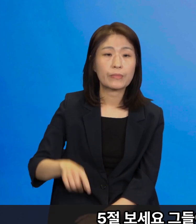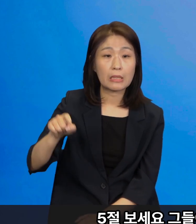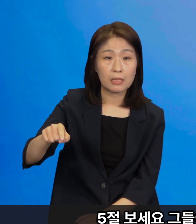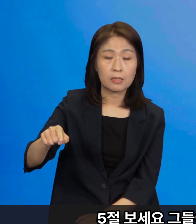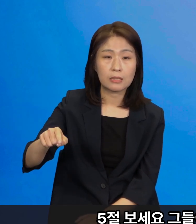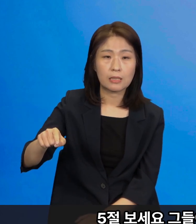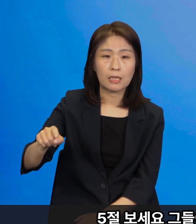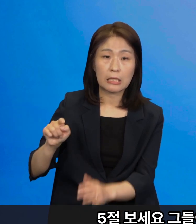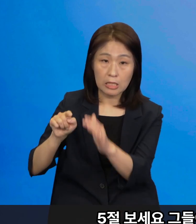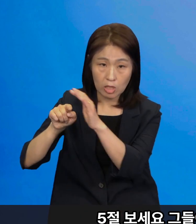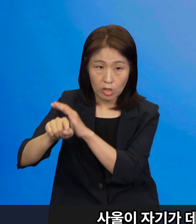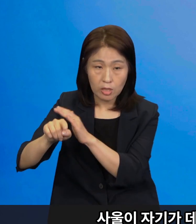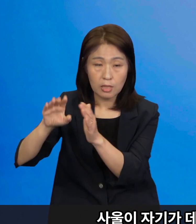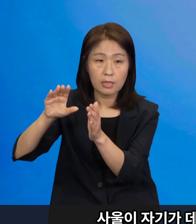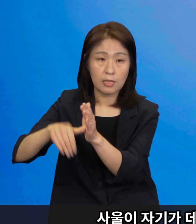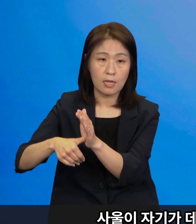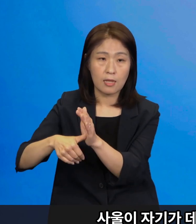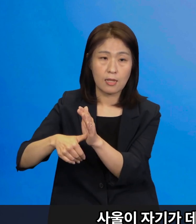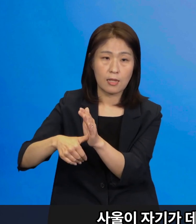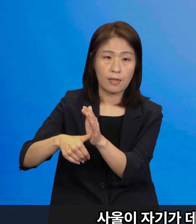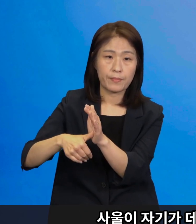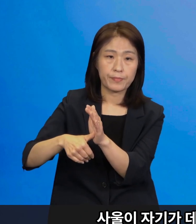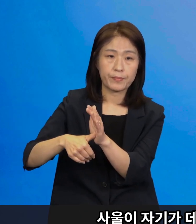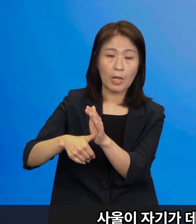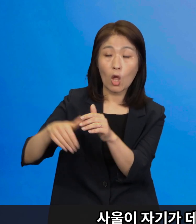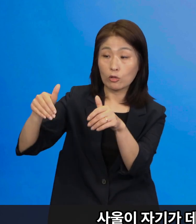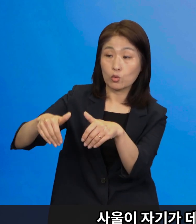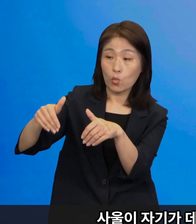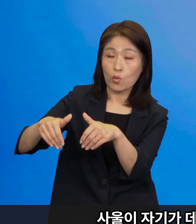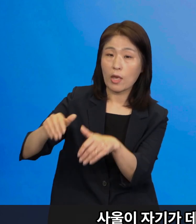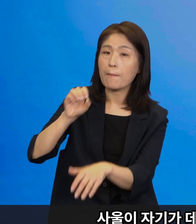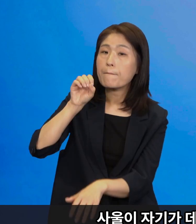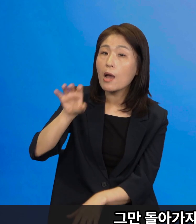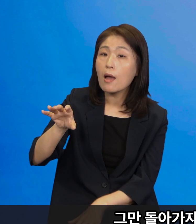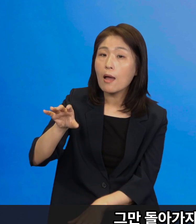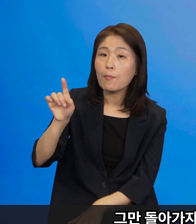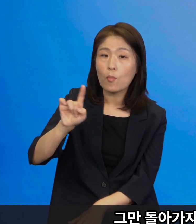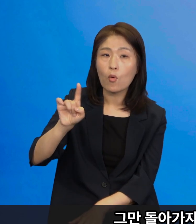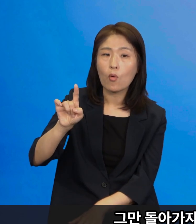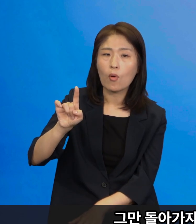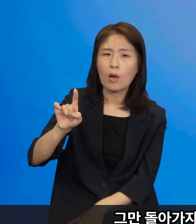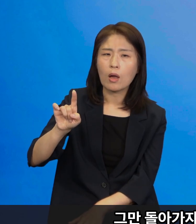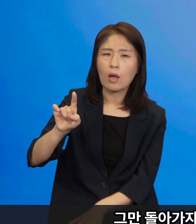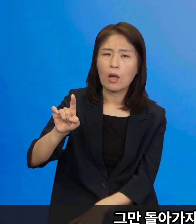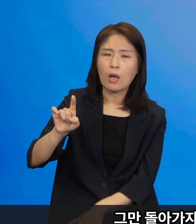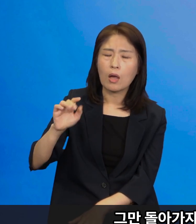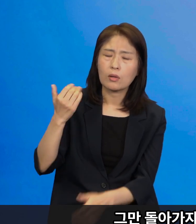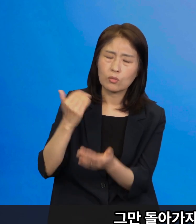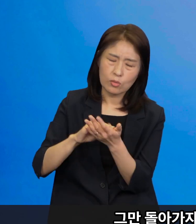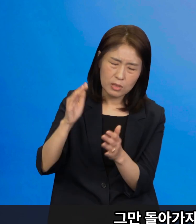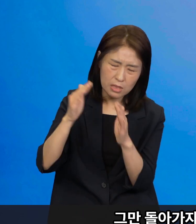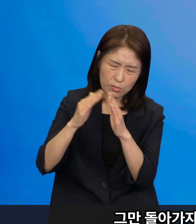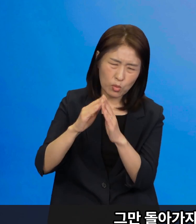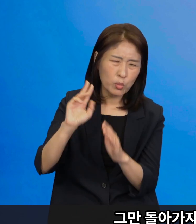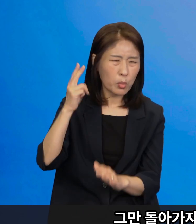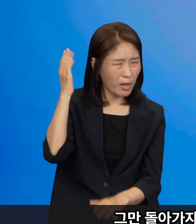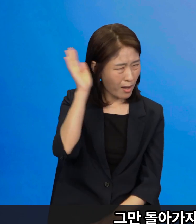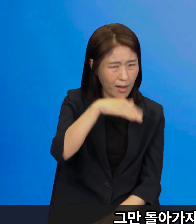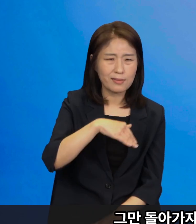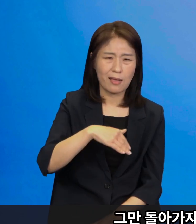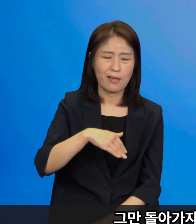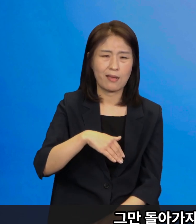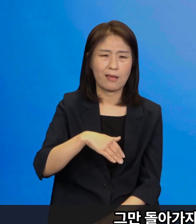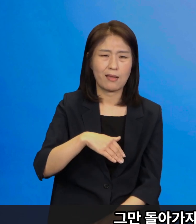지방으로 들어섰을 때에 사울이 자기가 데리고 다니던 종에게 말하였다. 그만 돌아가자.